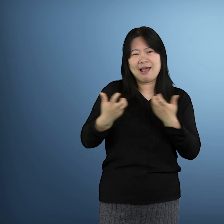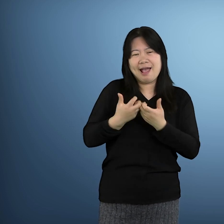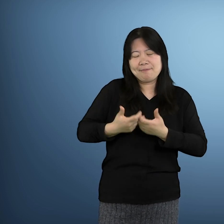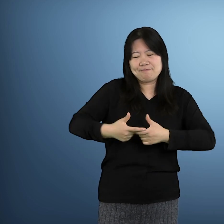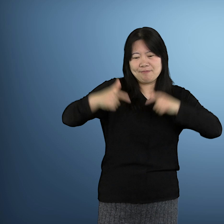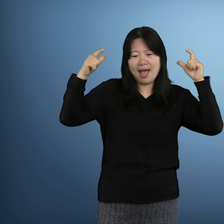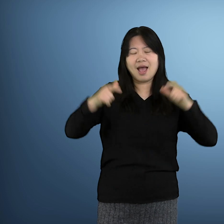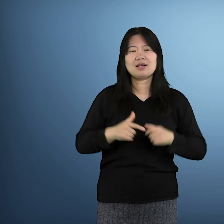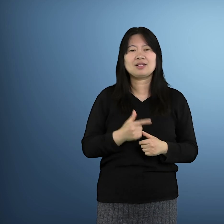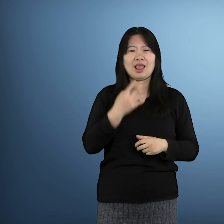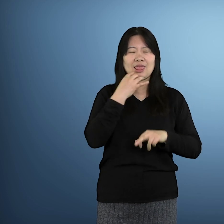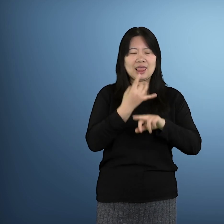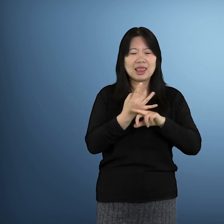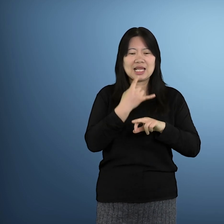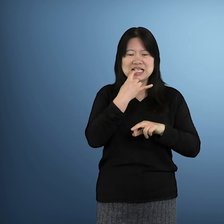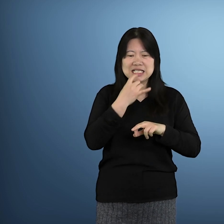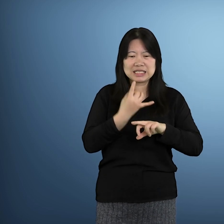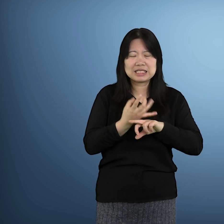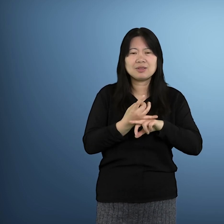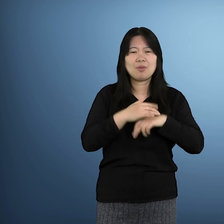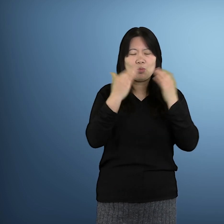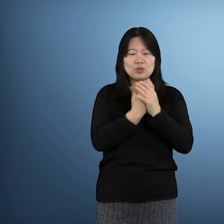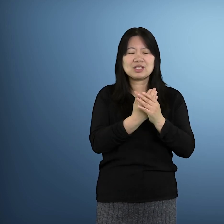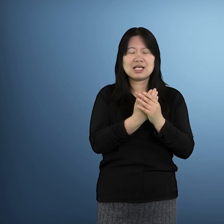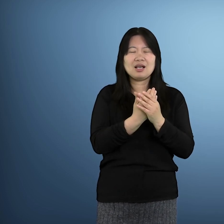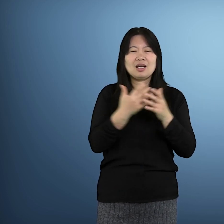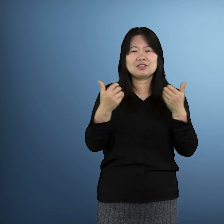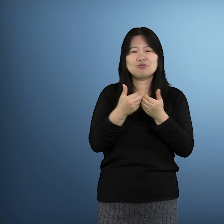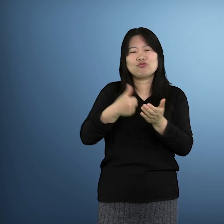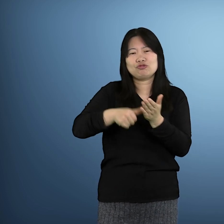전부 방패로 만들고